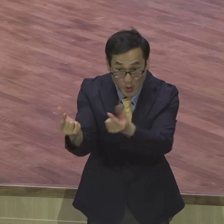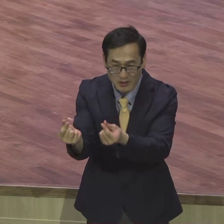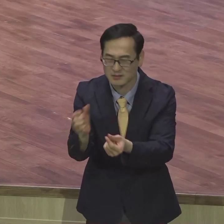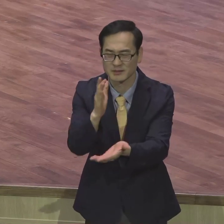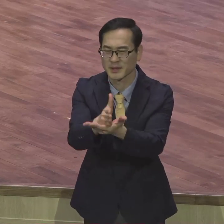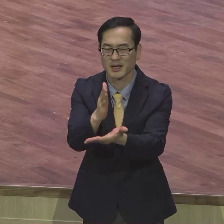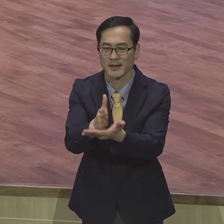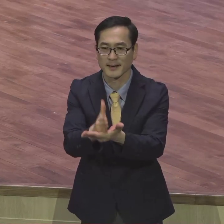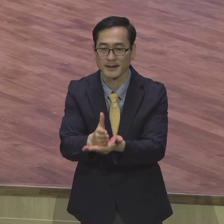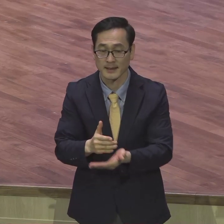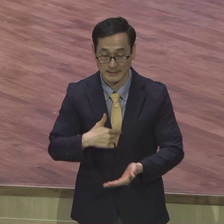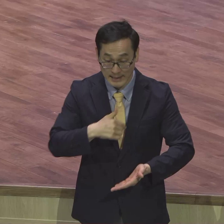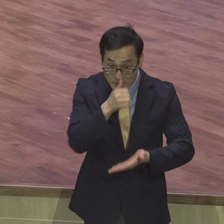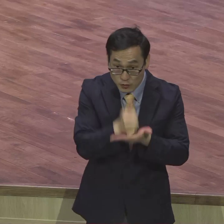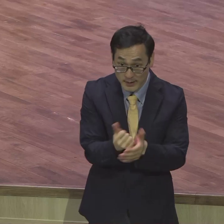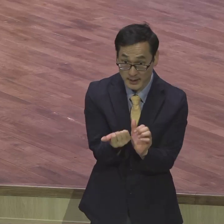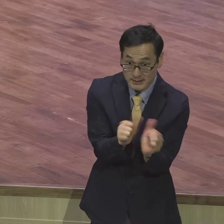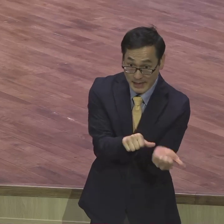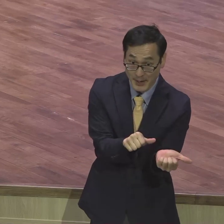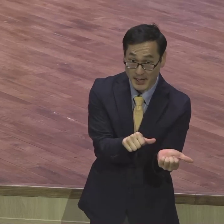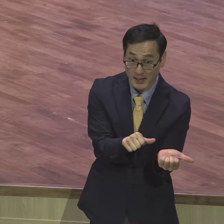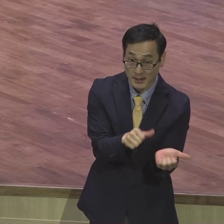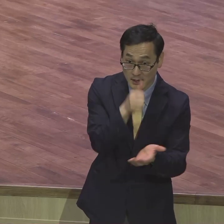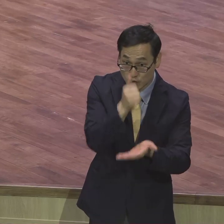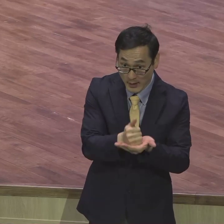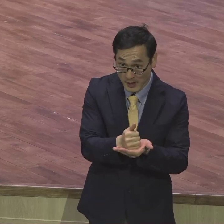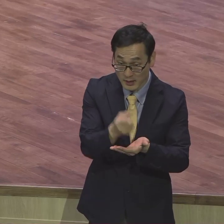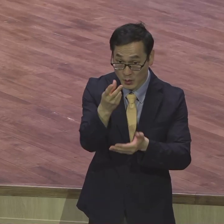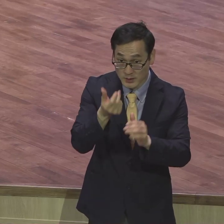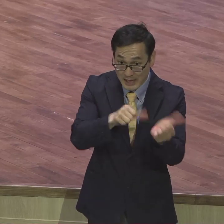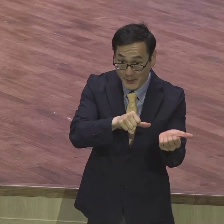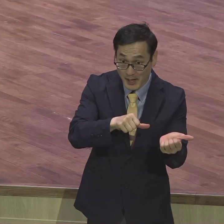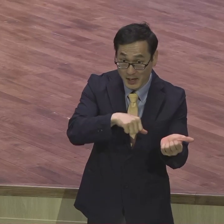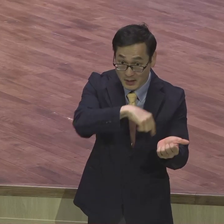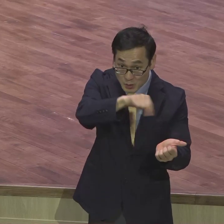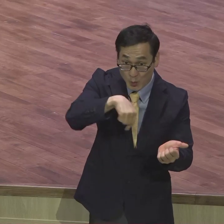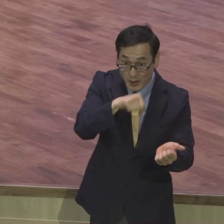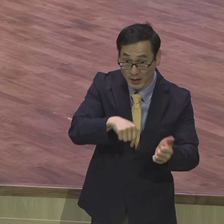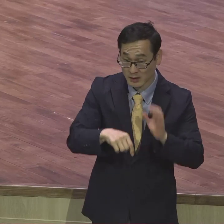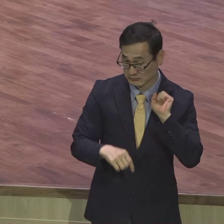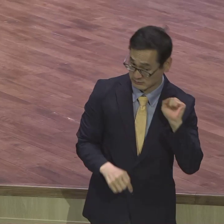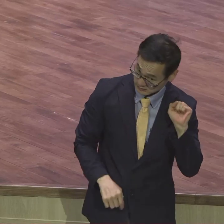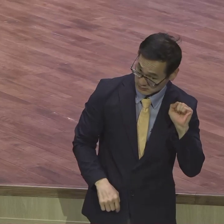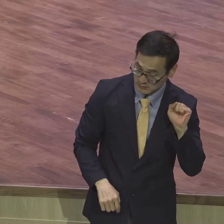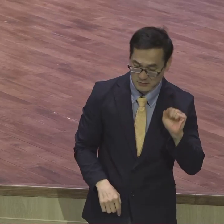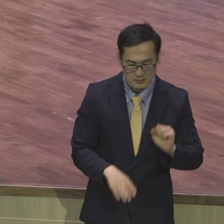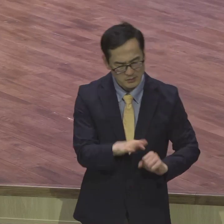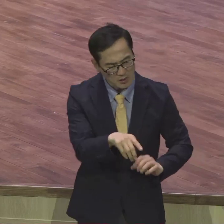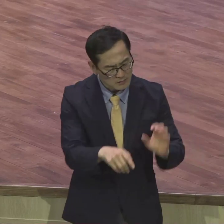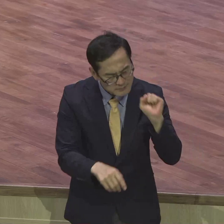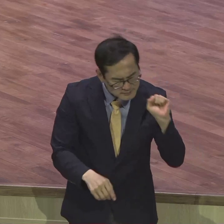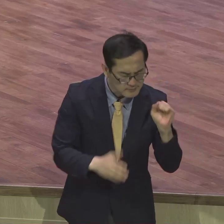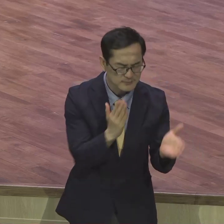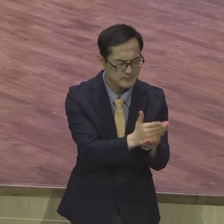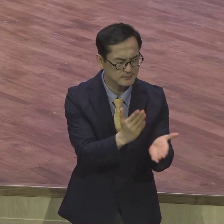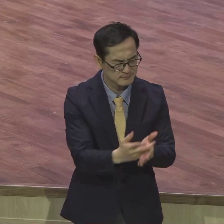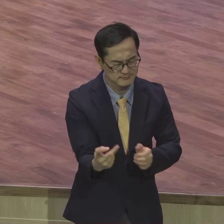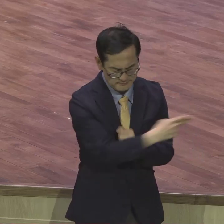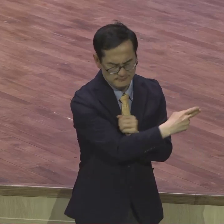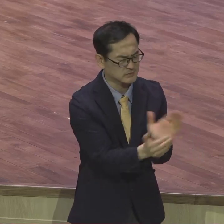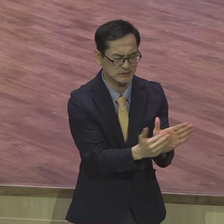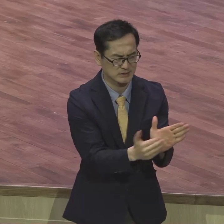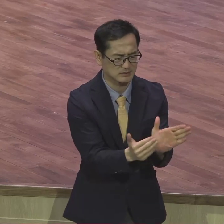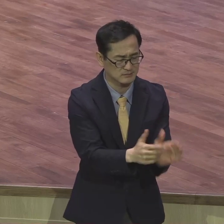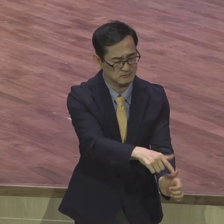죄와 사망 제일 큰 거잖아요. 죄와 사망의 법에서 너 끝났다. 너 해방이다. 라는 이 말은 이 말은